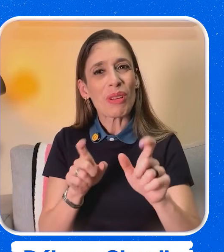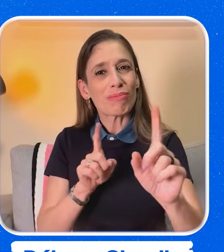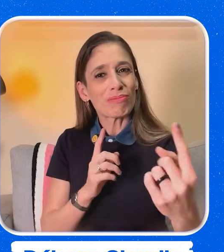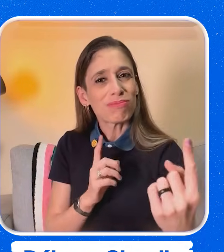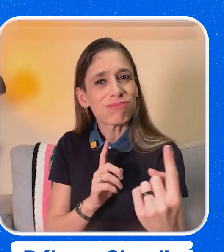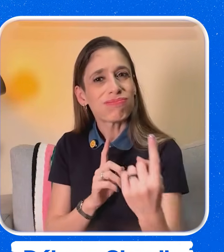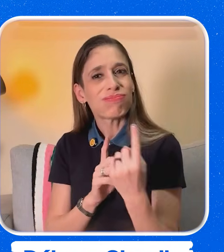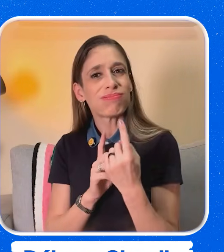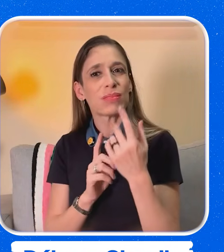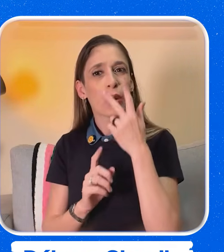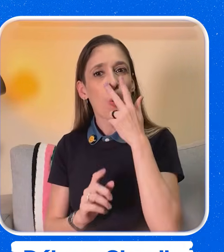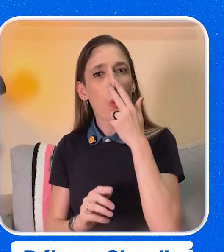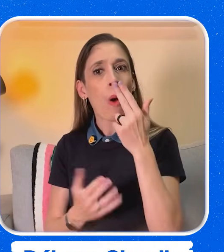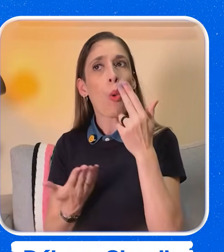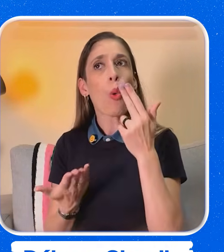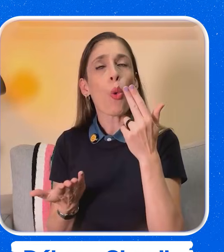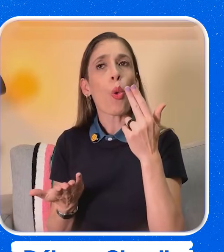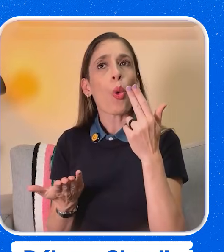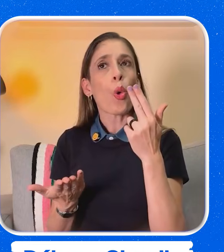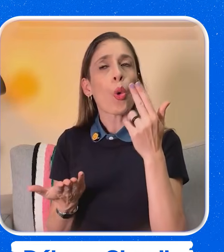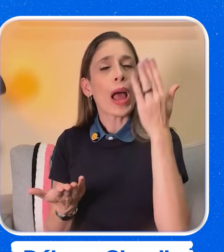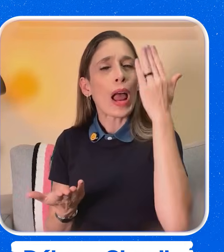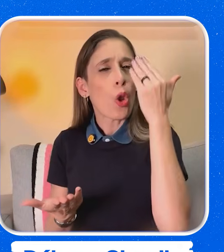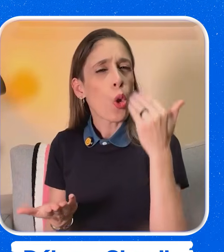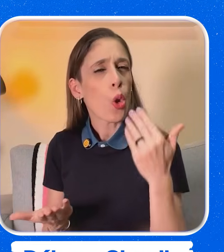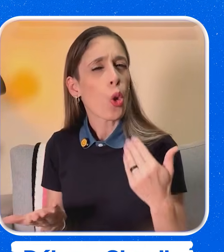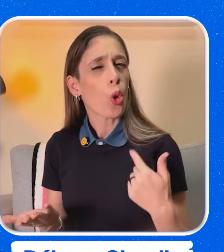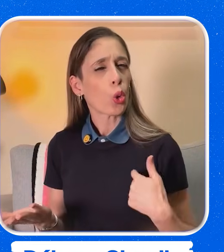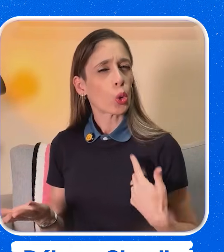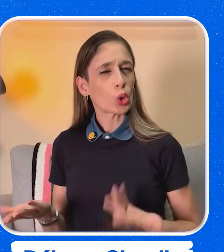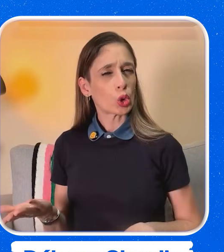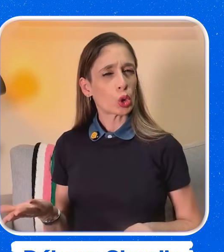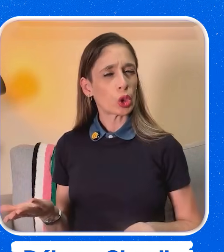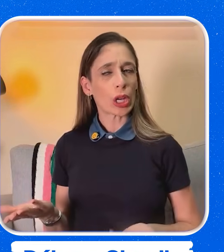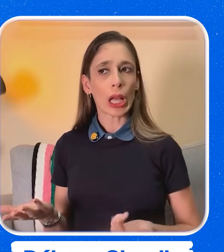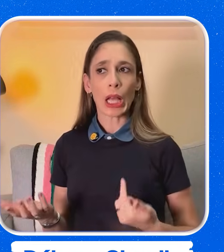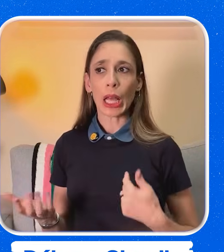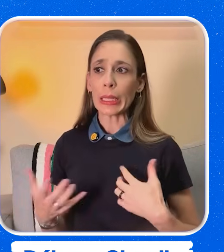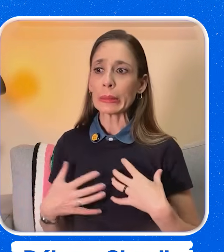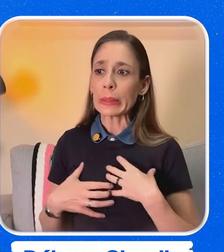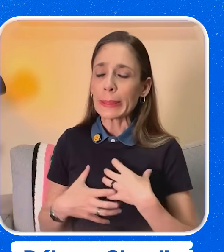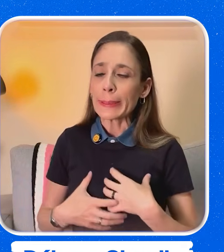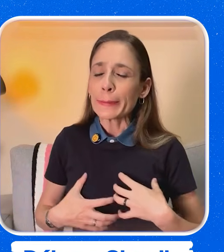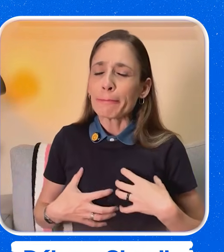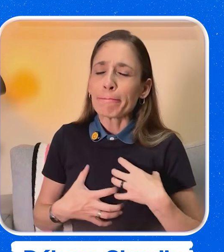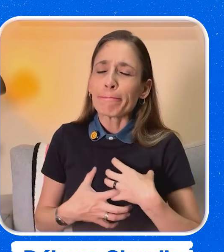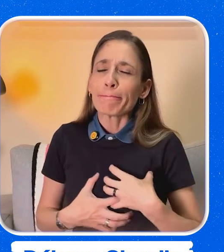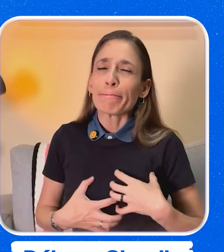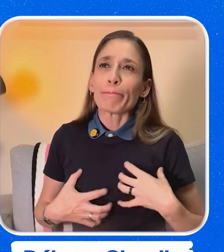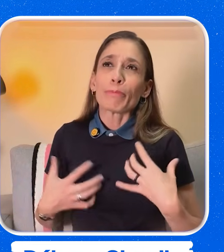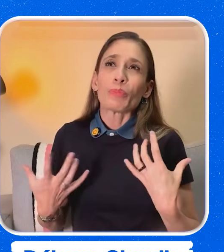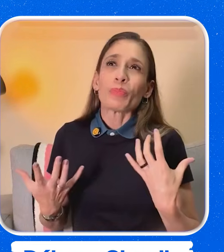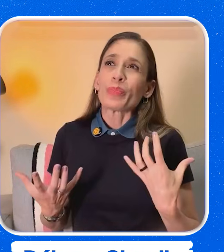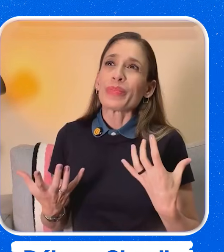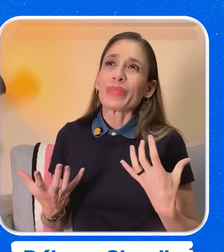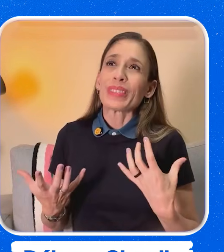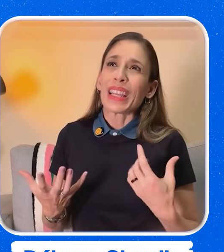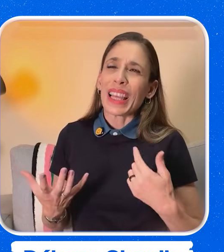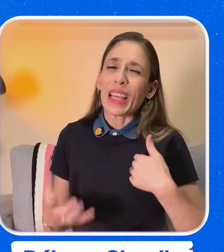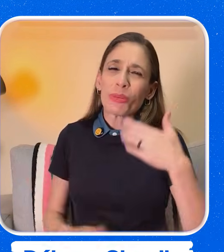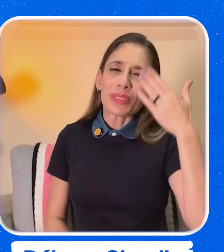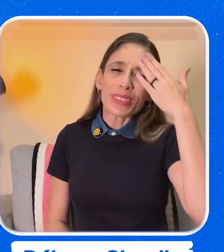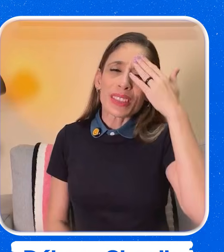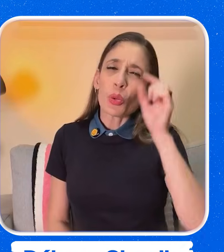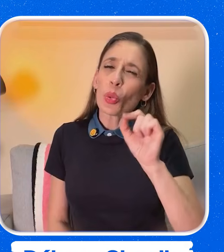porque por mais que eu dê mais do que o que eu posso, né, por esse projeto, eu sei que é um